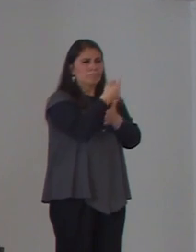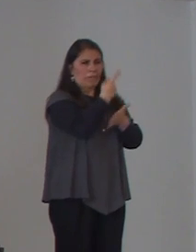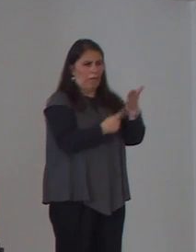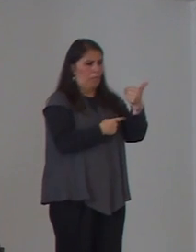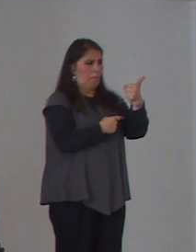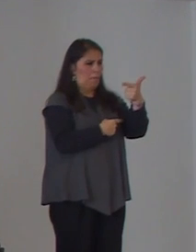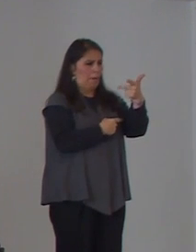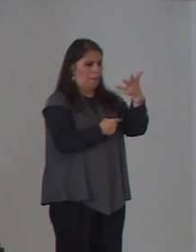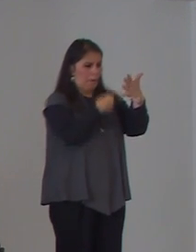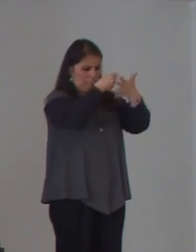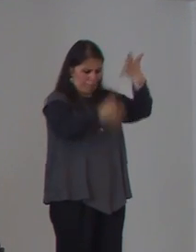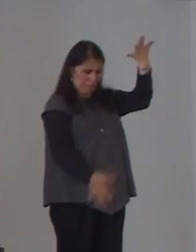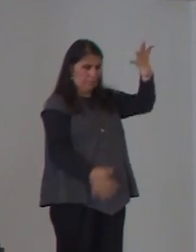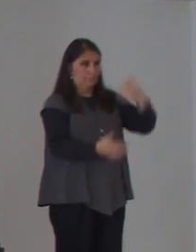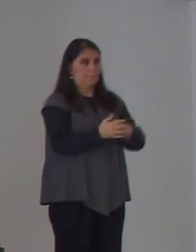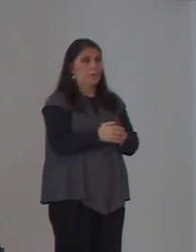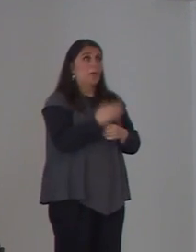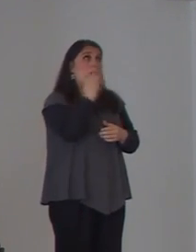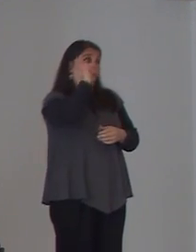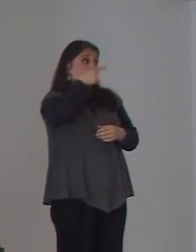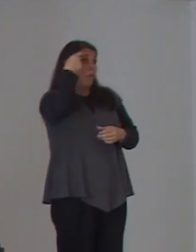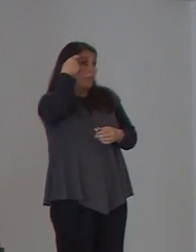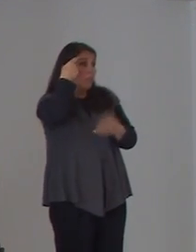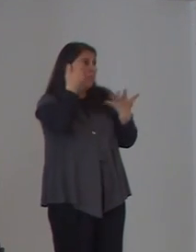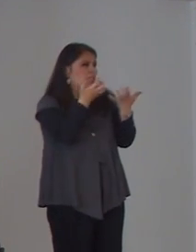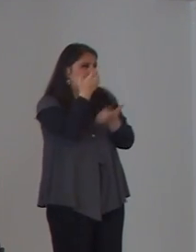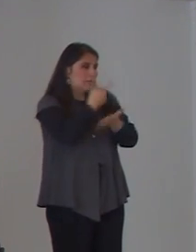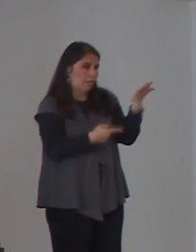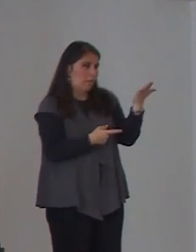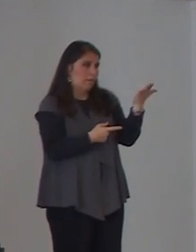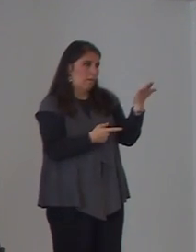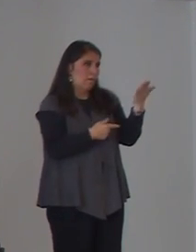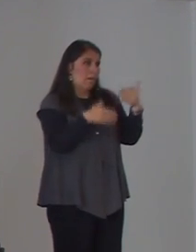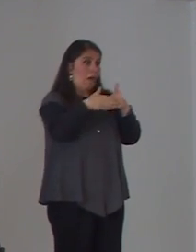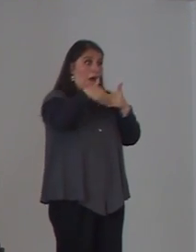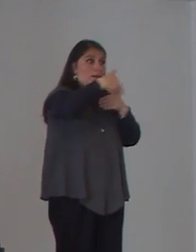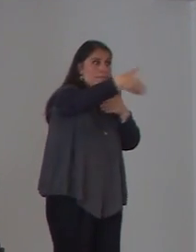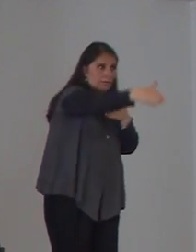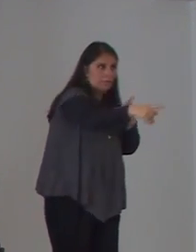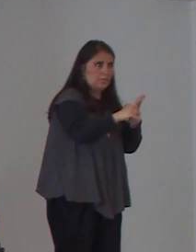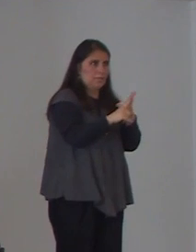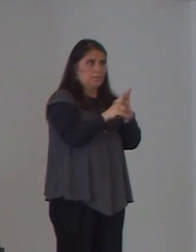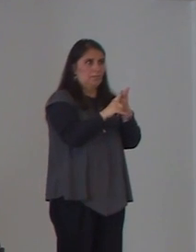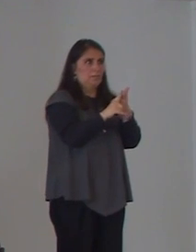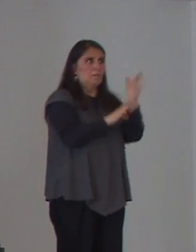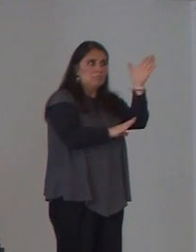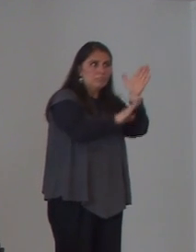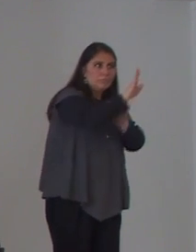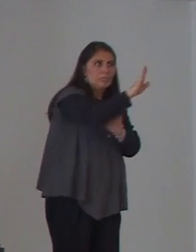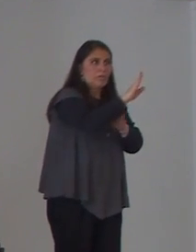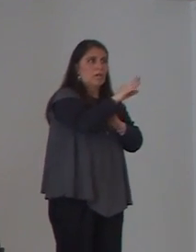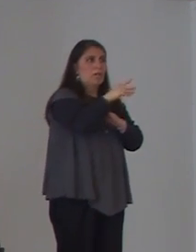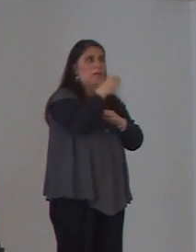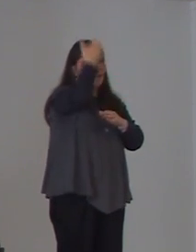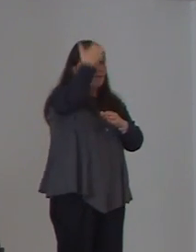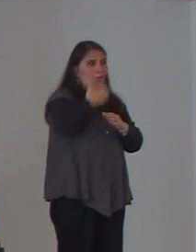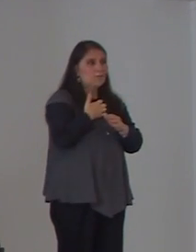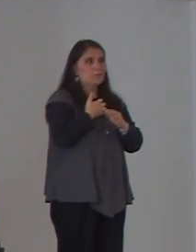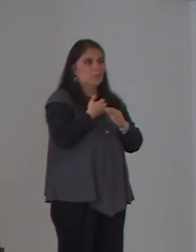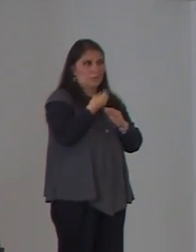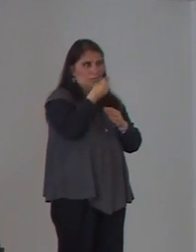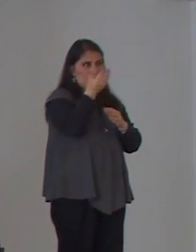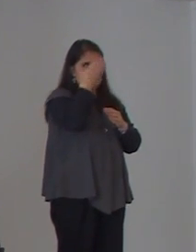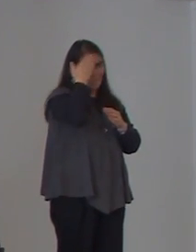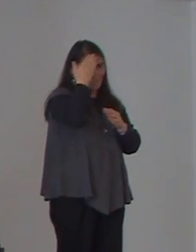de gobierno se pretenden avance en las pruebas a ver, se pretenden